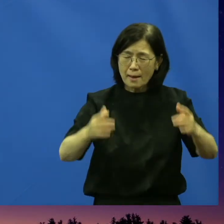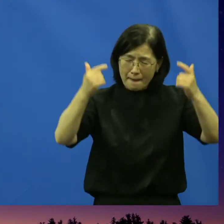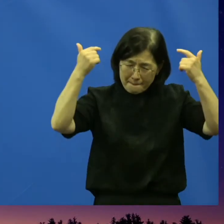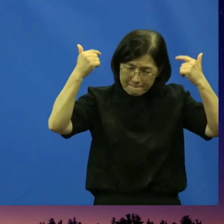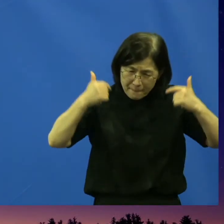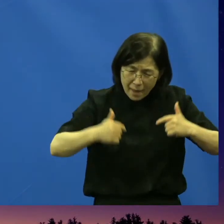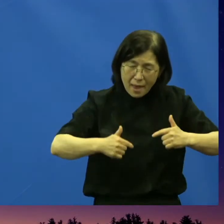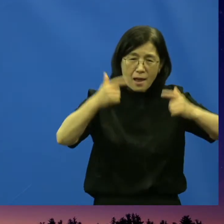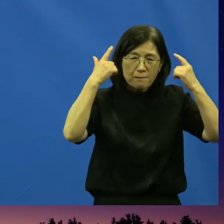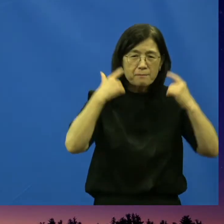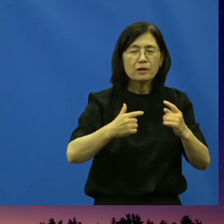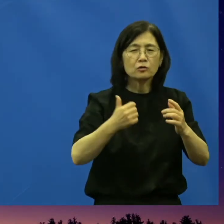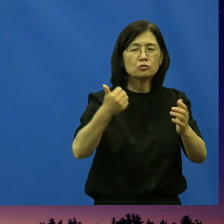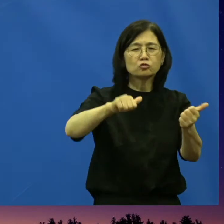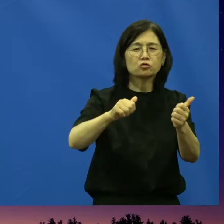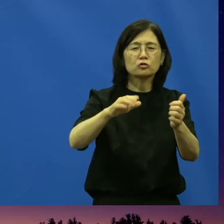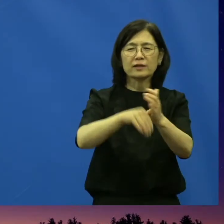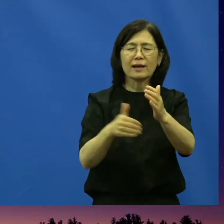때까지.